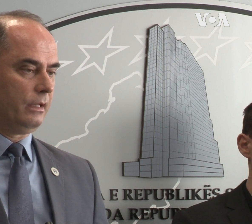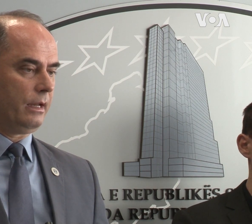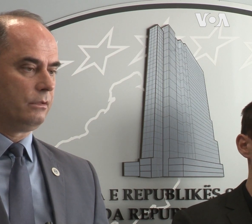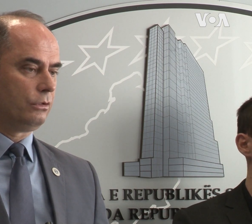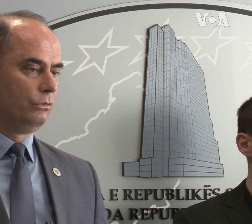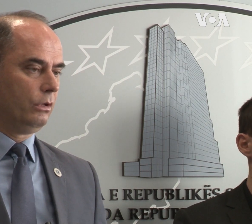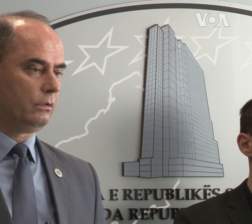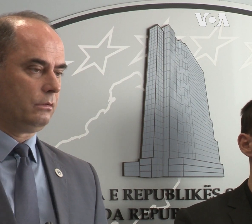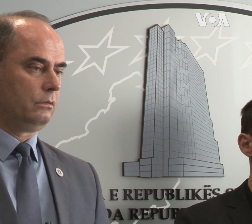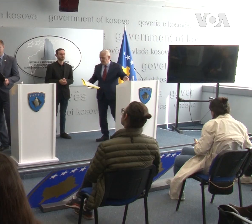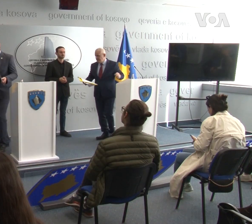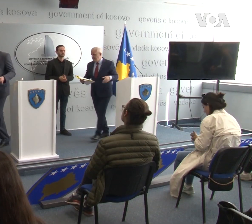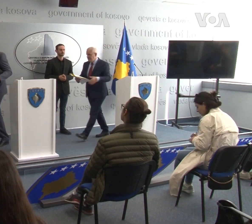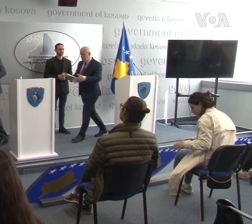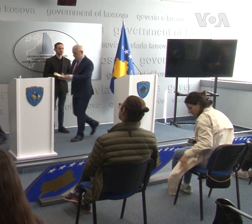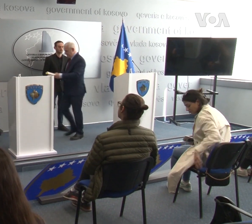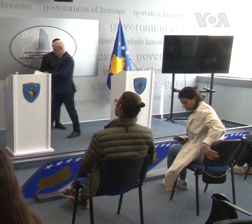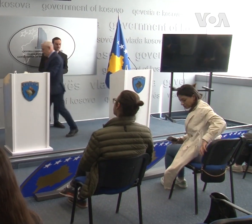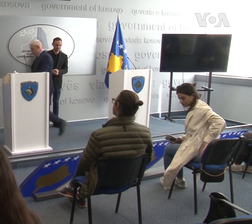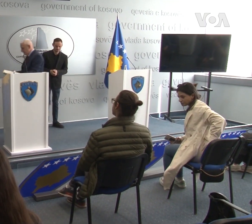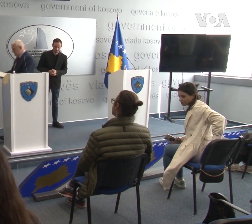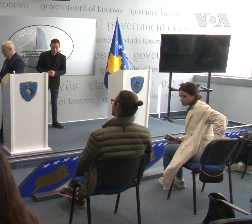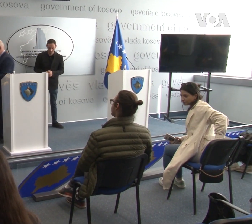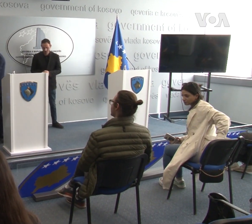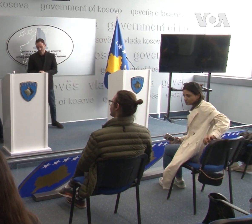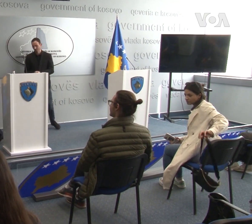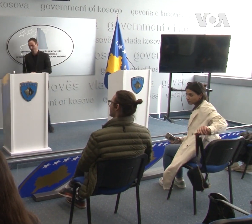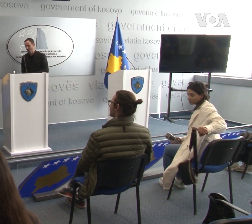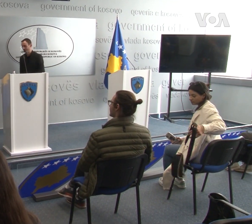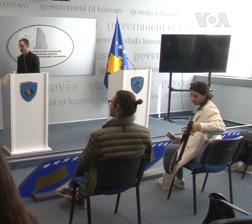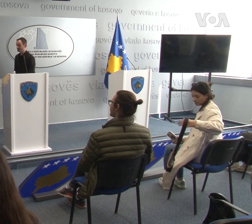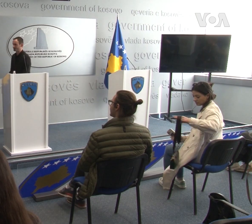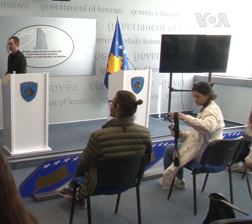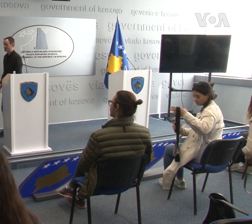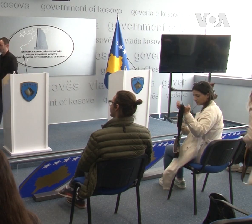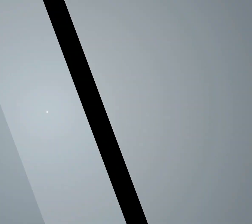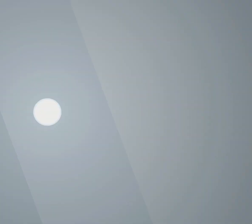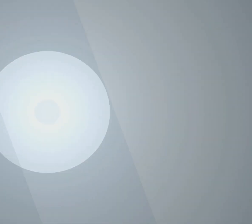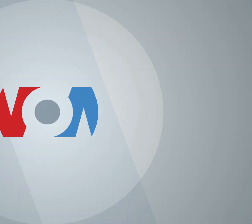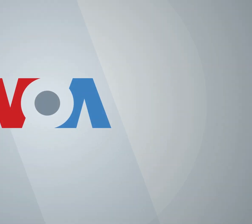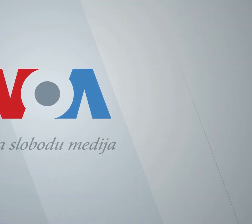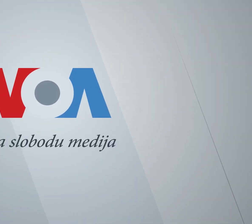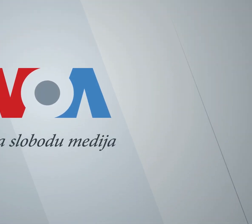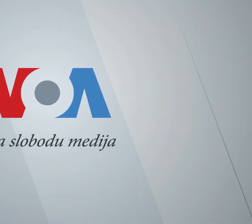samo materijalna šteta. Za Glas Amerike iz Prištine, Budimir Ničić.